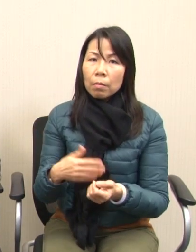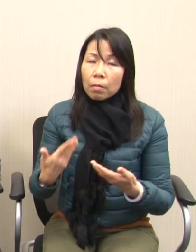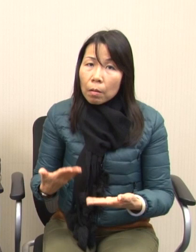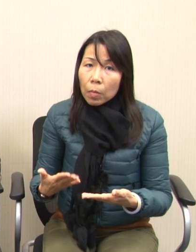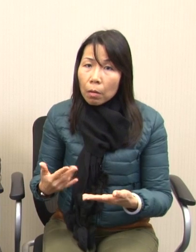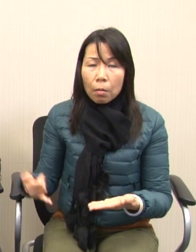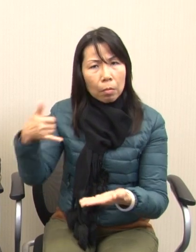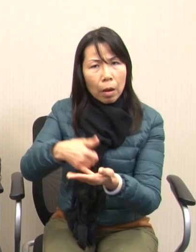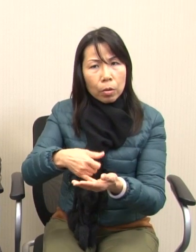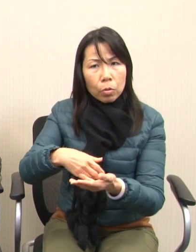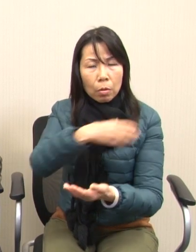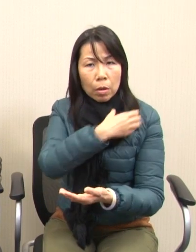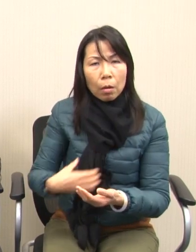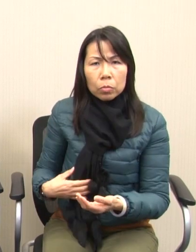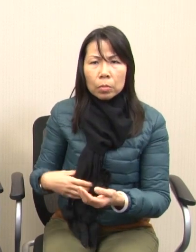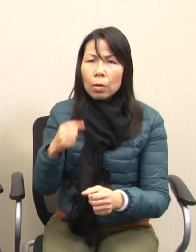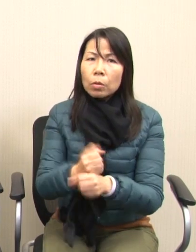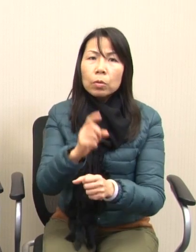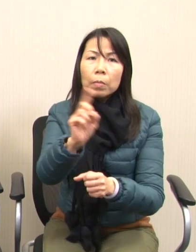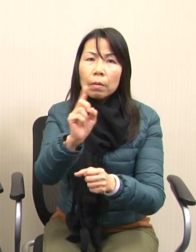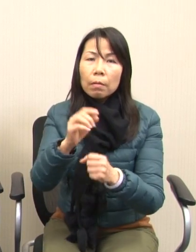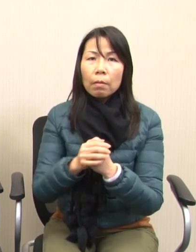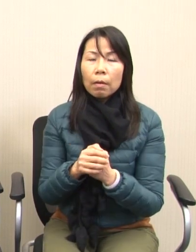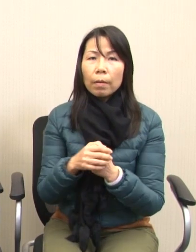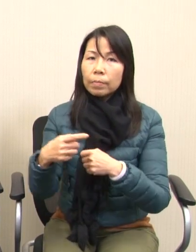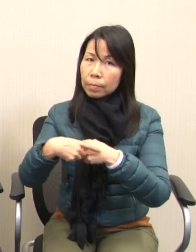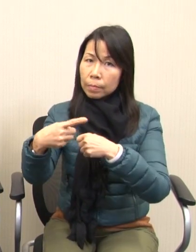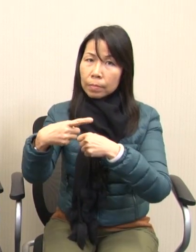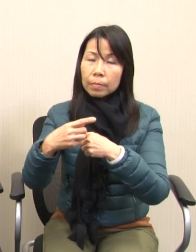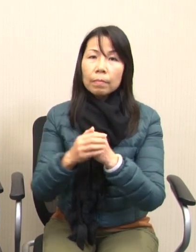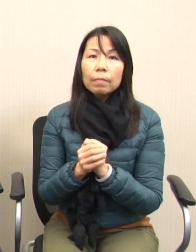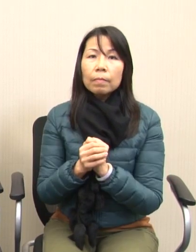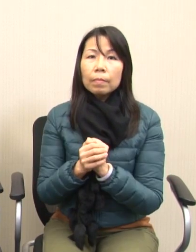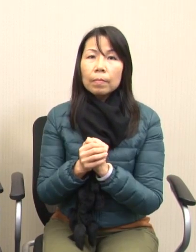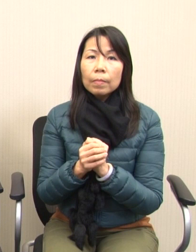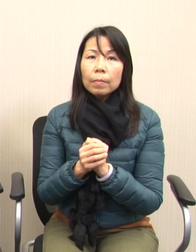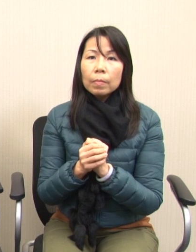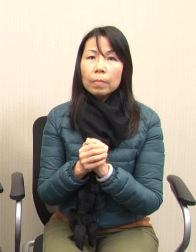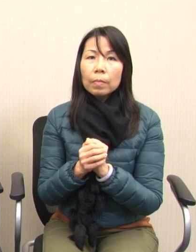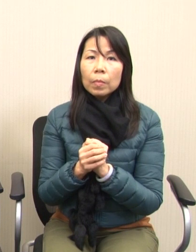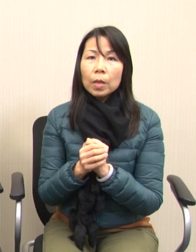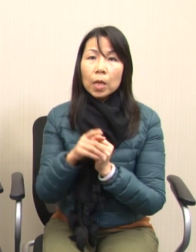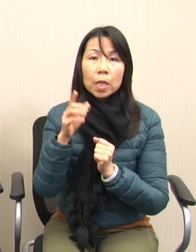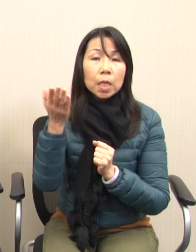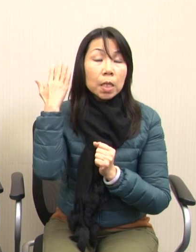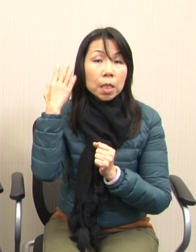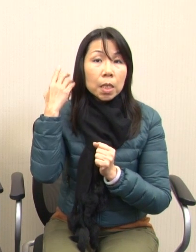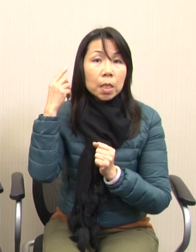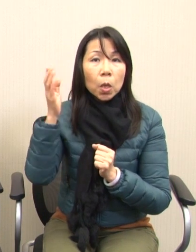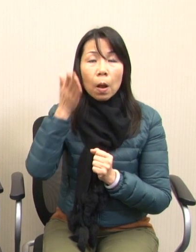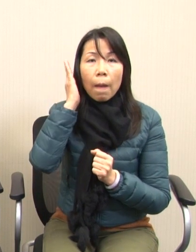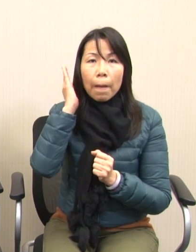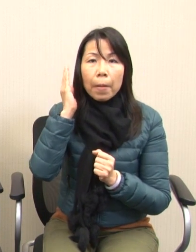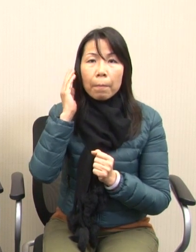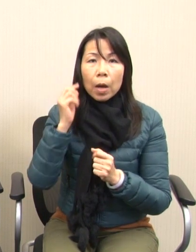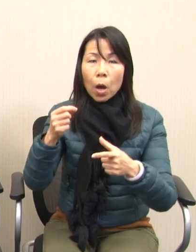選，你搞邊科啊？第一，我同你大家講，第一，佢係冇公民提名嘅。咁